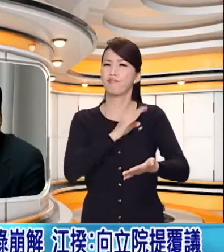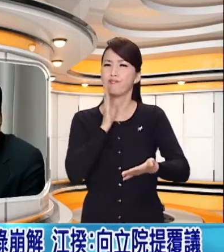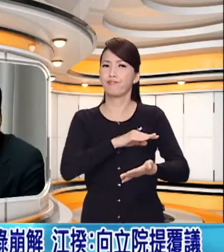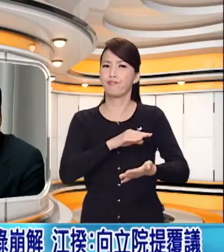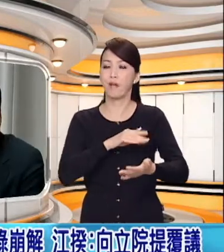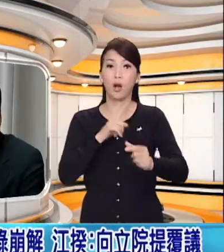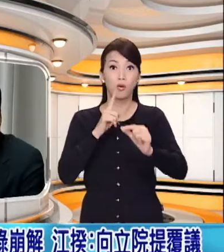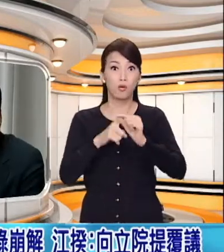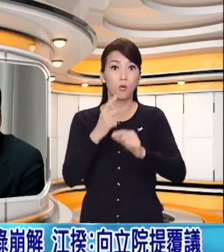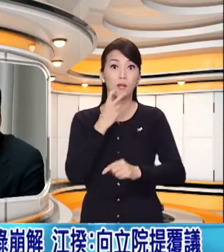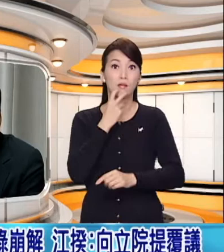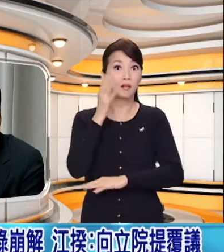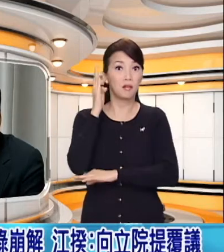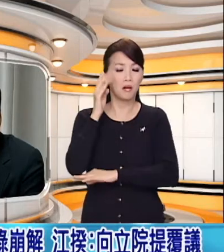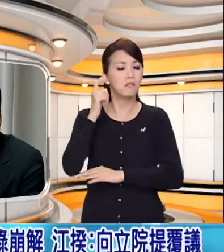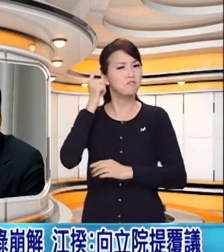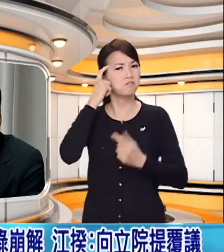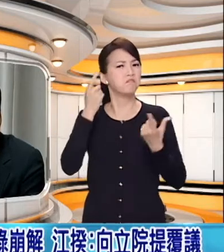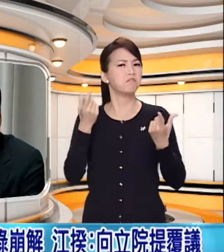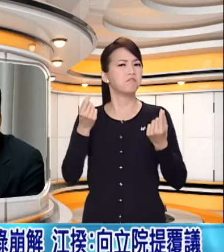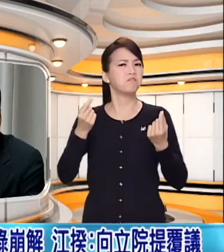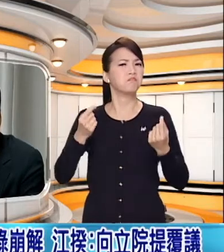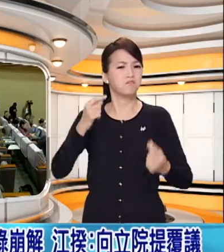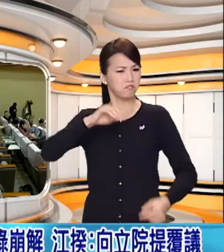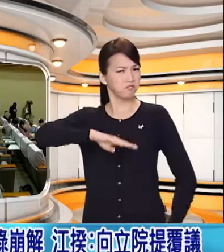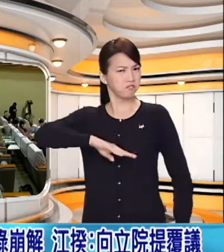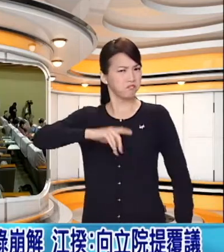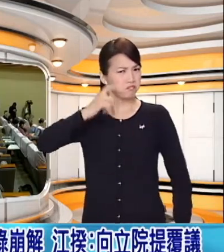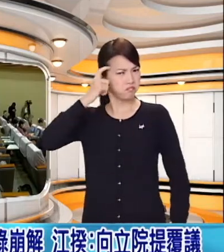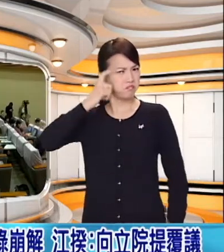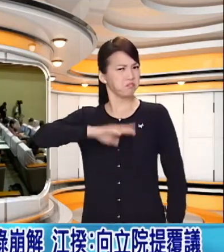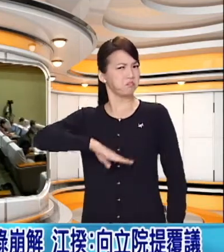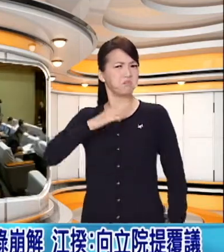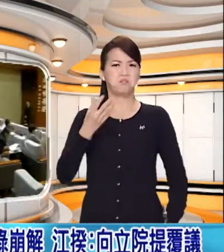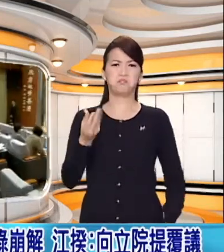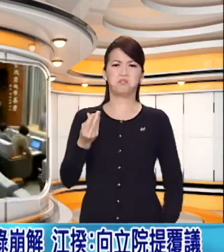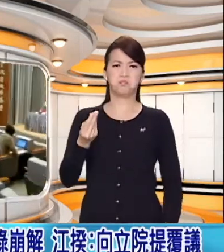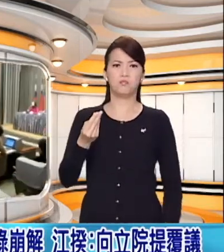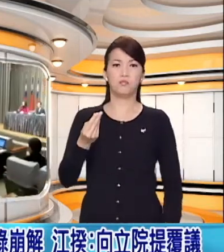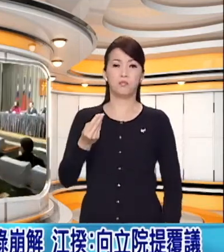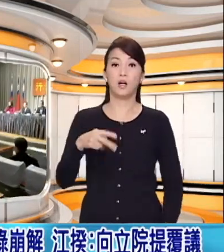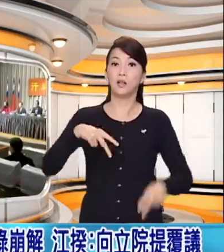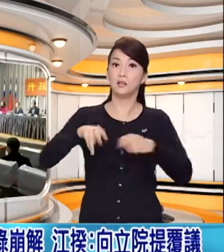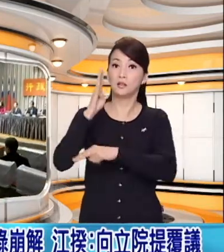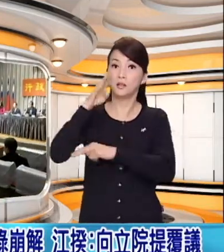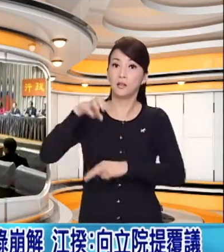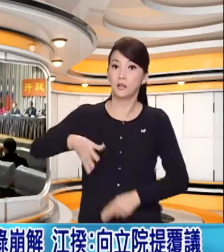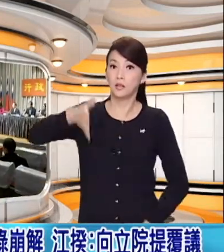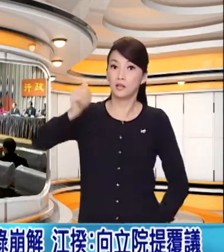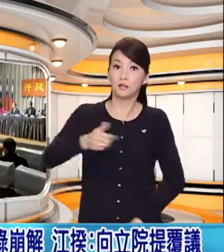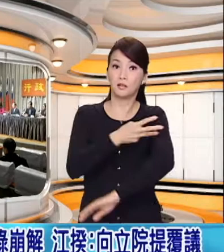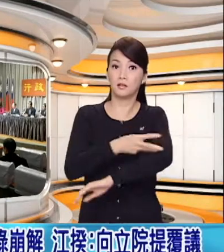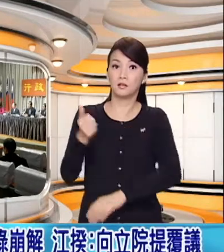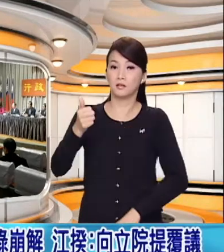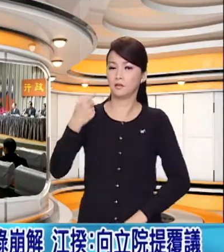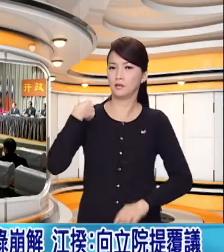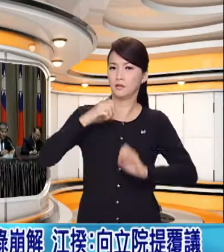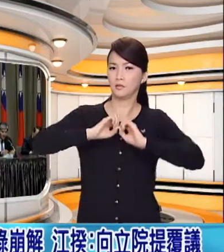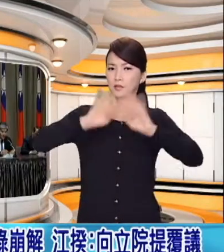晃一招，中央政府也对修法内容非常的不满意。行政院长江宜桦昨